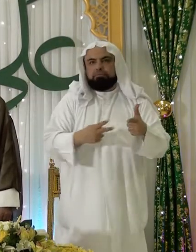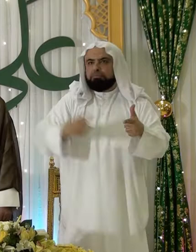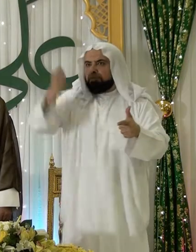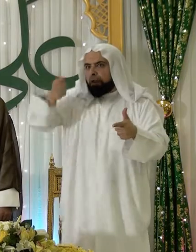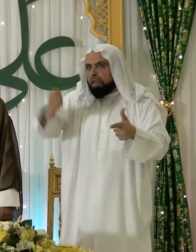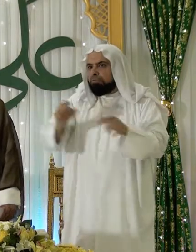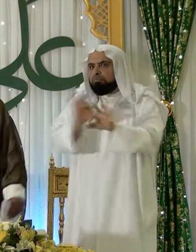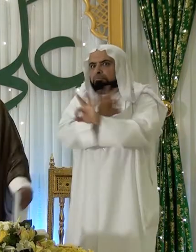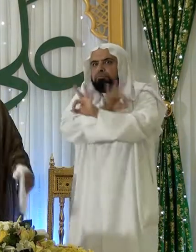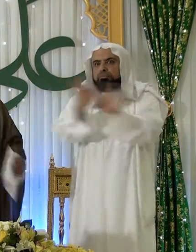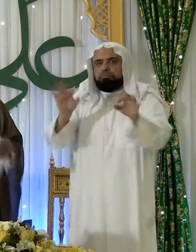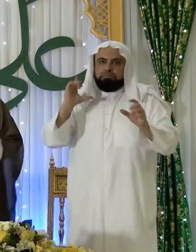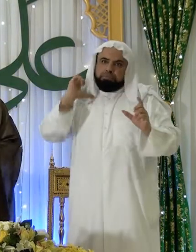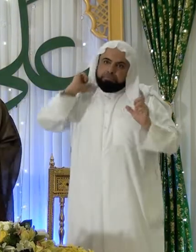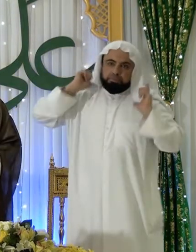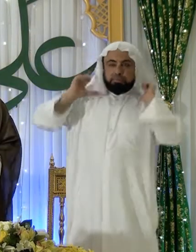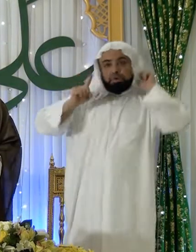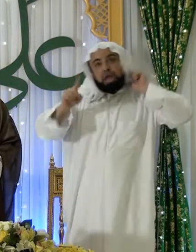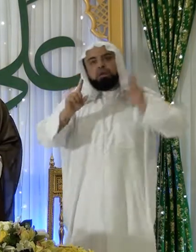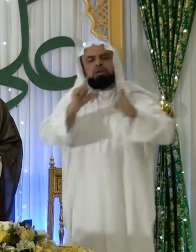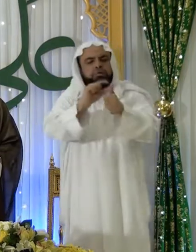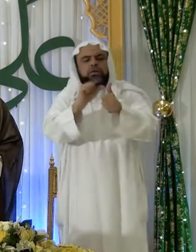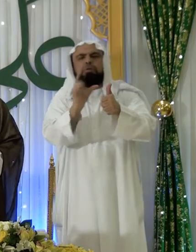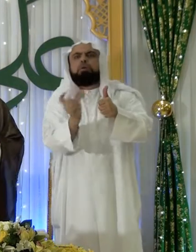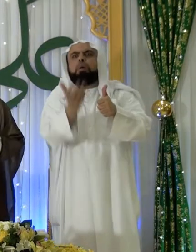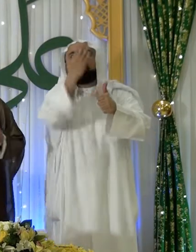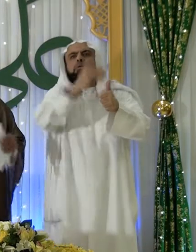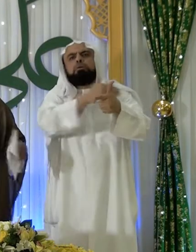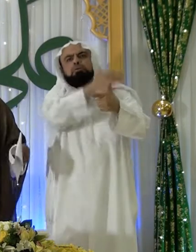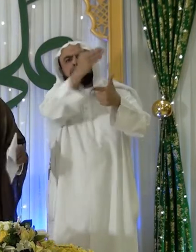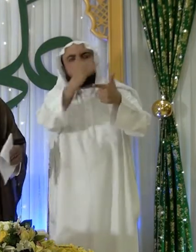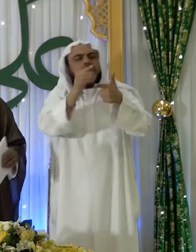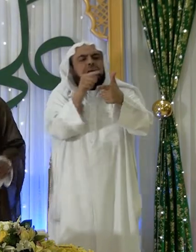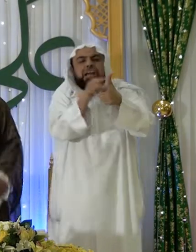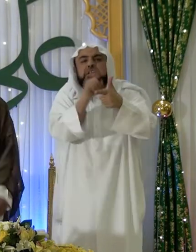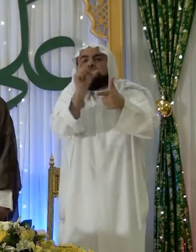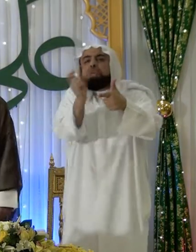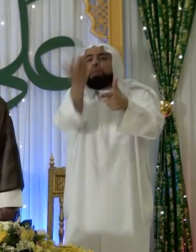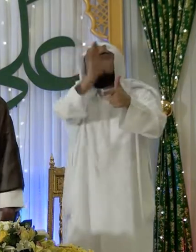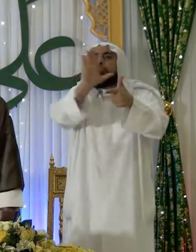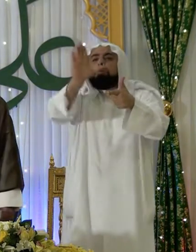كان كما كان نبيا كان إماما،